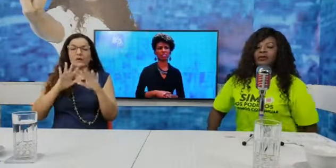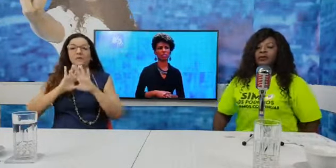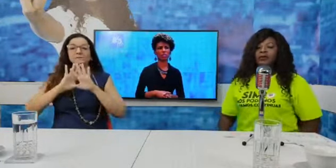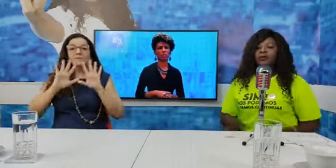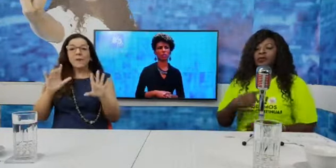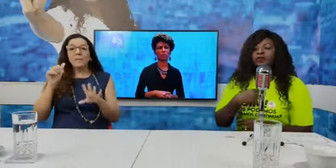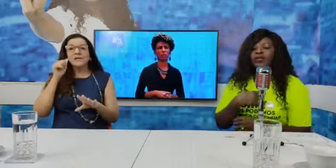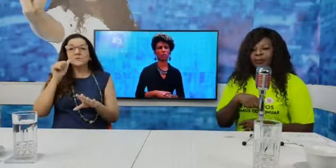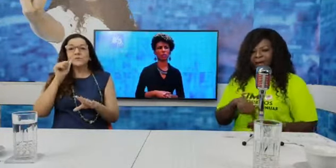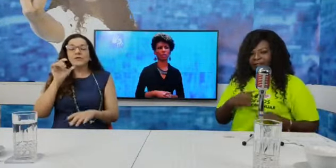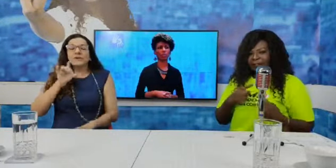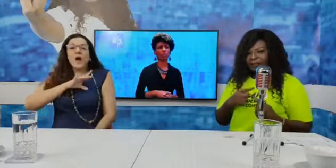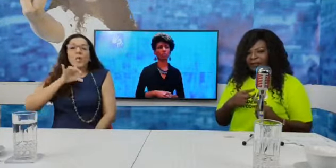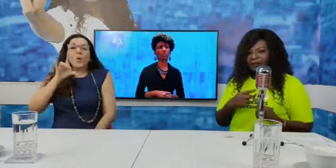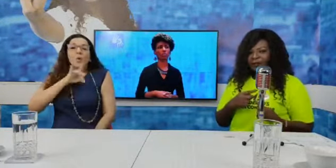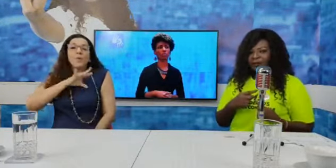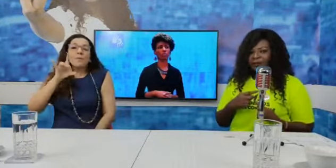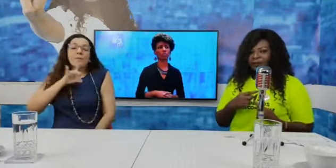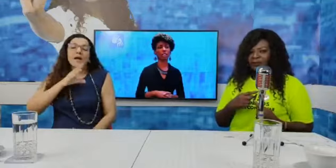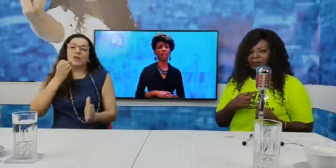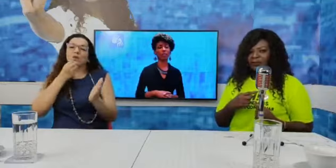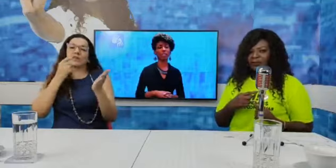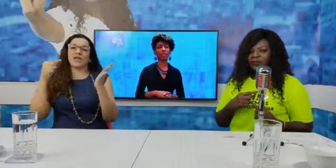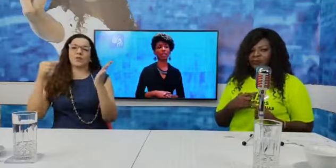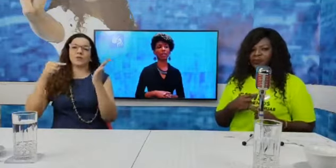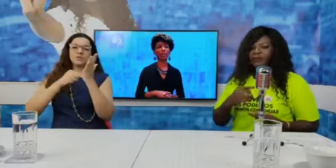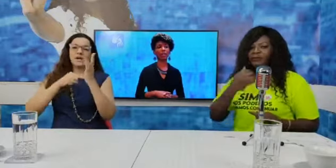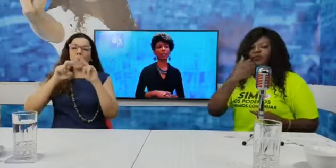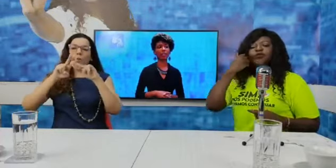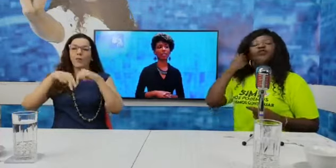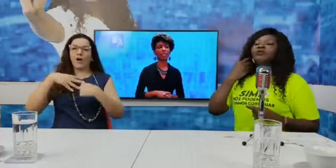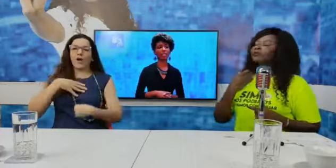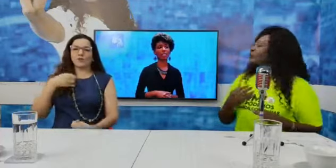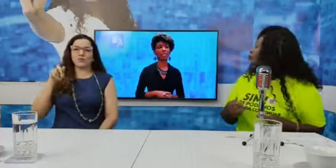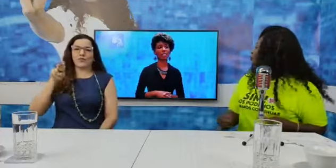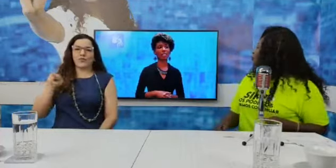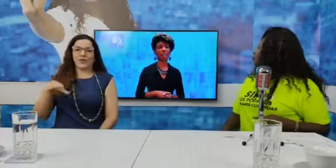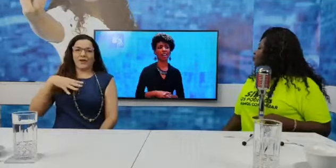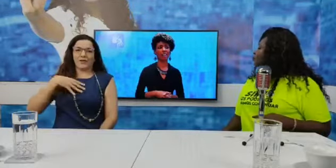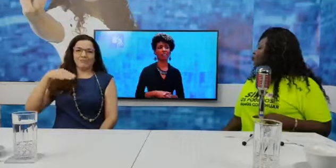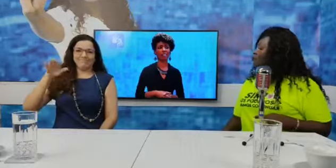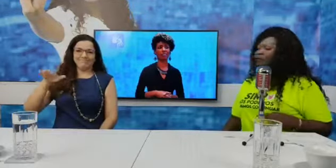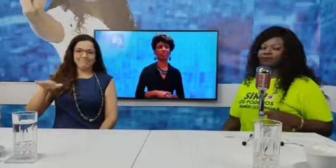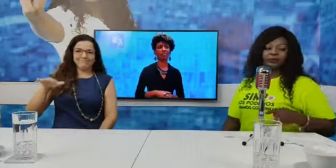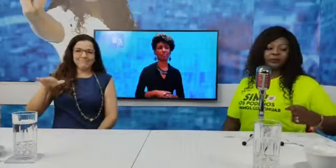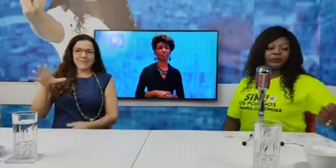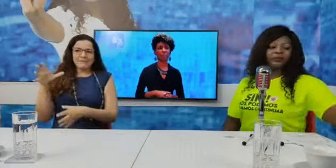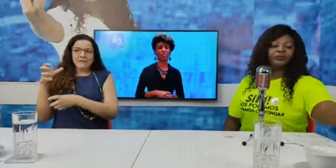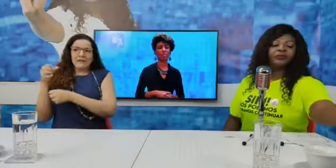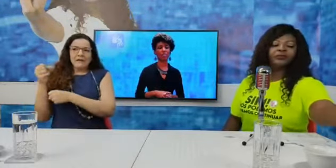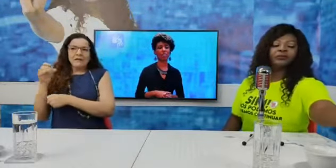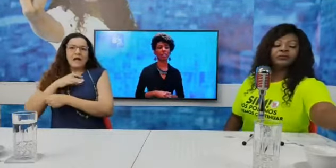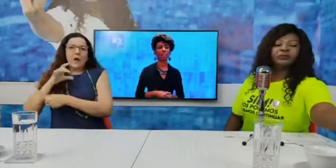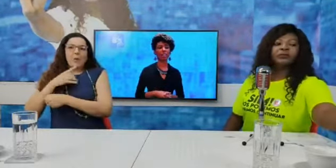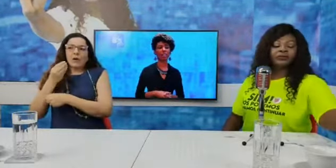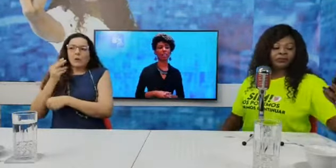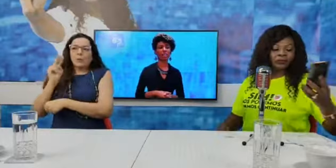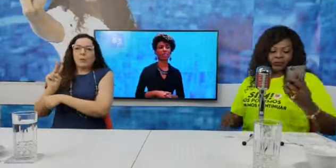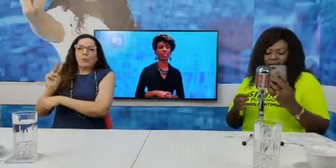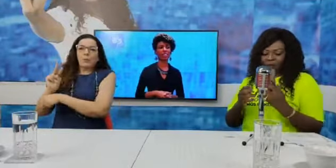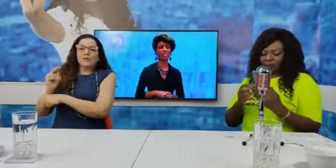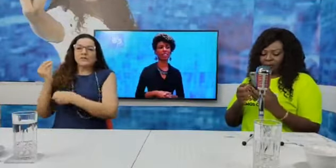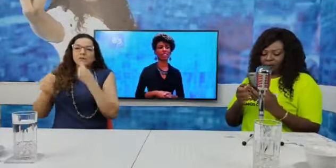vive junto, não importa. A mulher, ela fica com medo mesmo de denunciar, já pensando no filho, né?